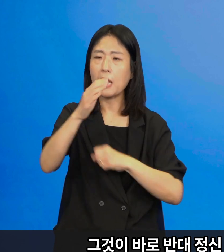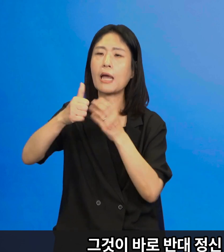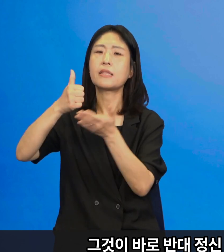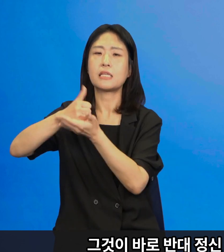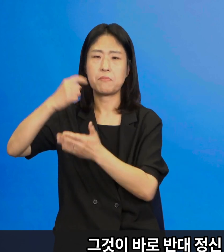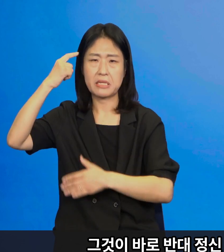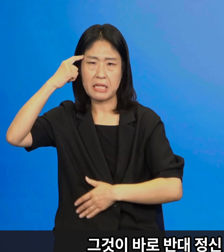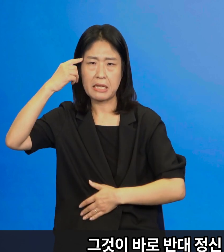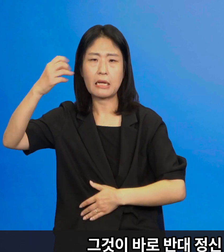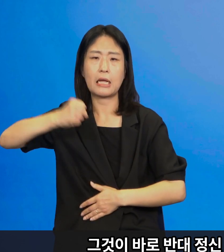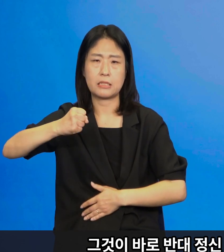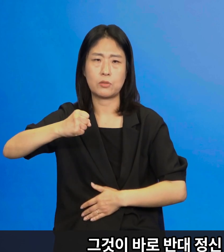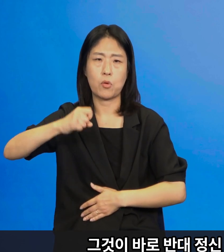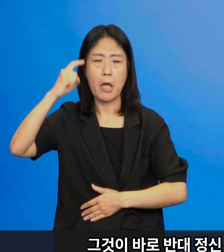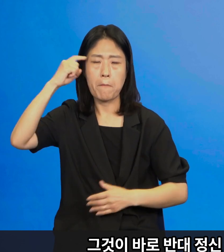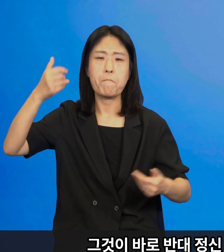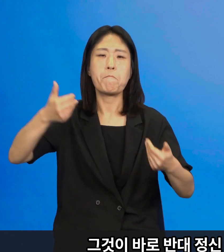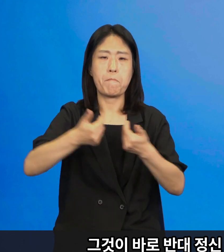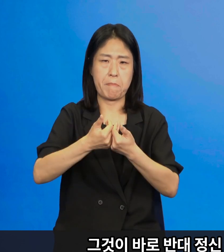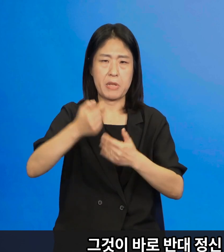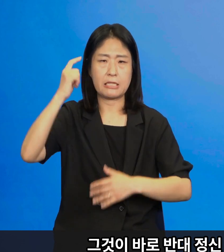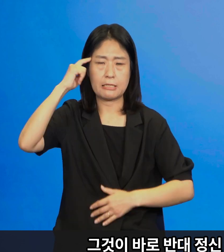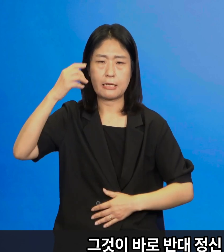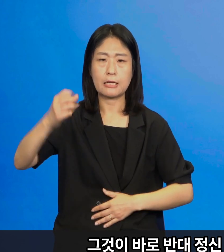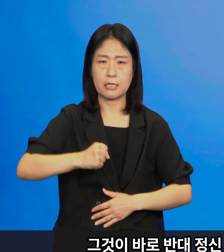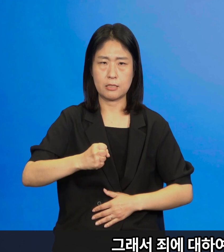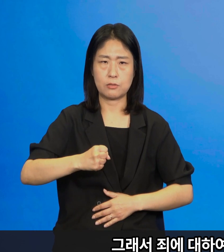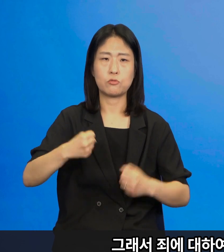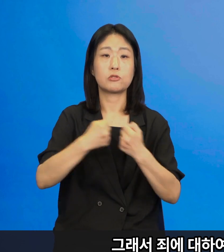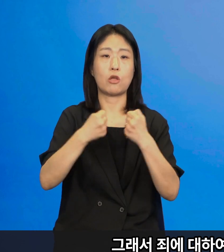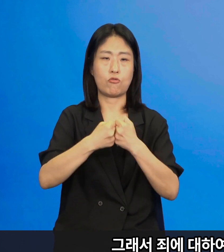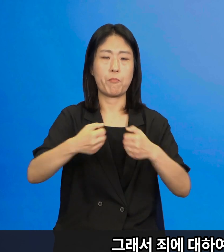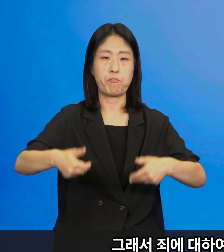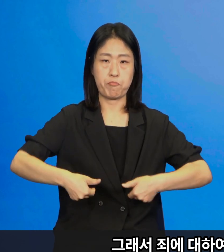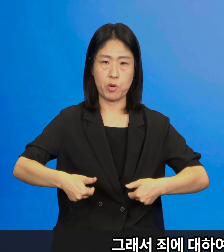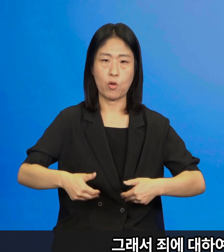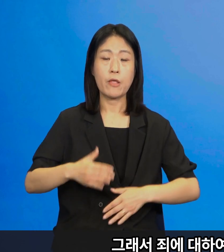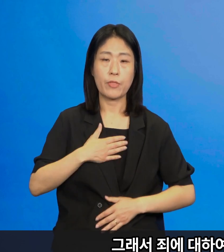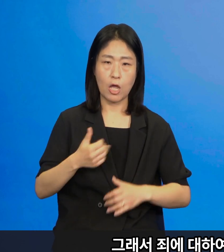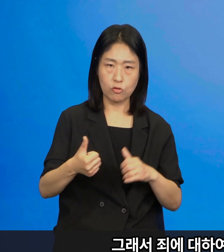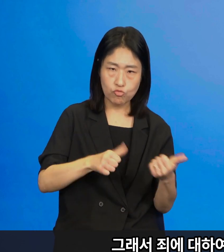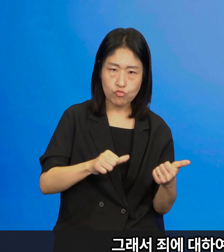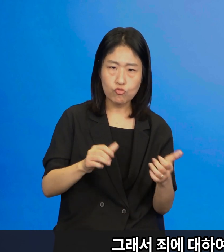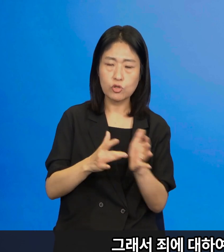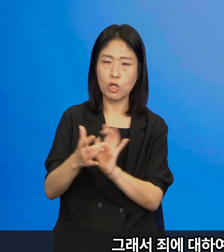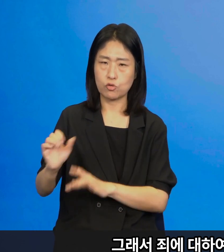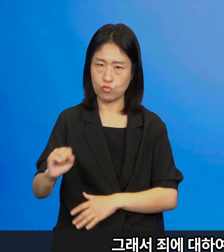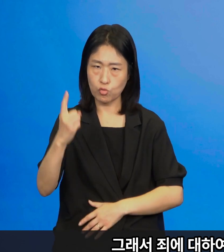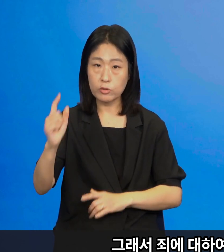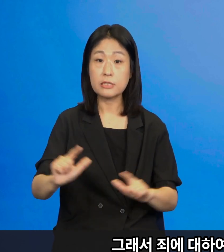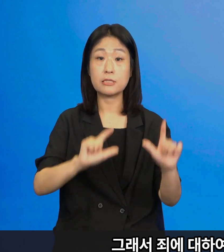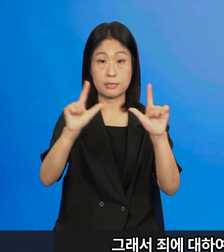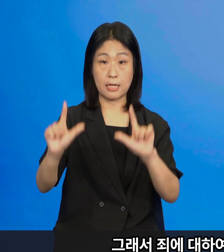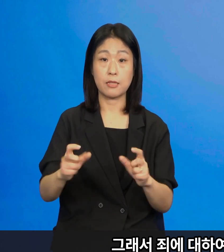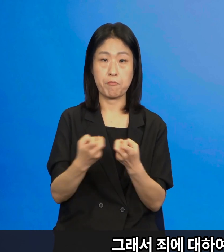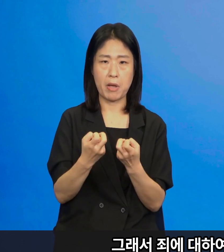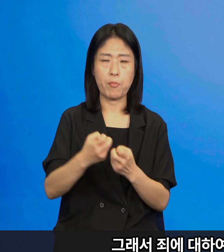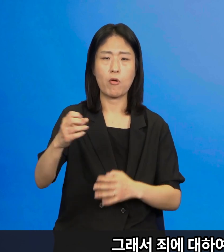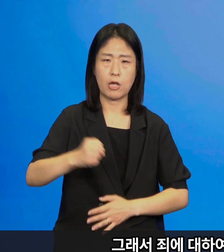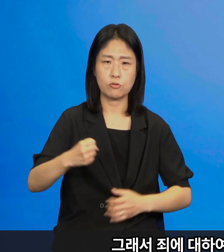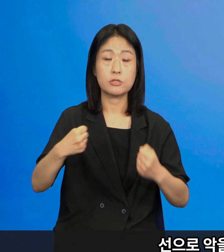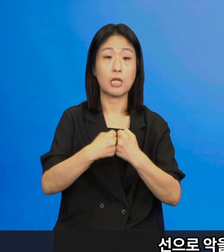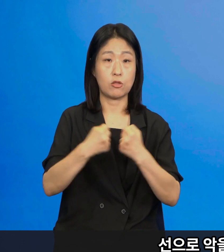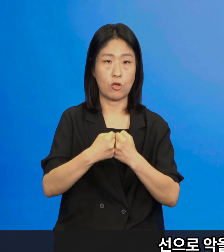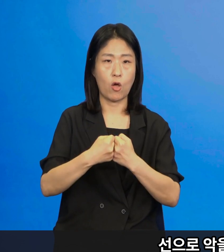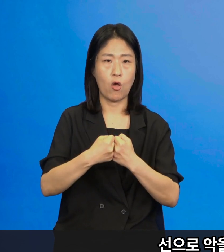반대 정신, 나는 죽고 예수로 사는 복음. 그래서 죄에 대하여, 악에 대하여 지지